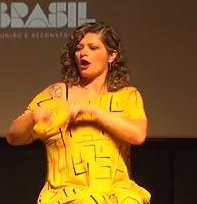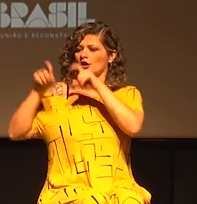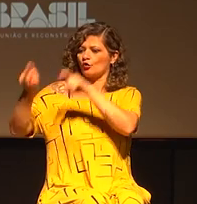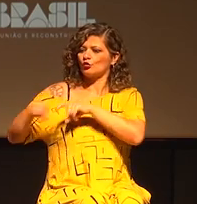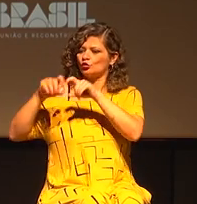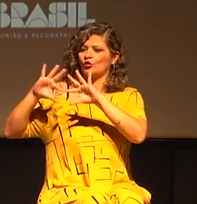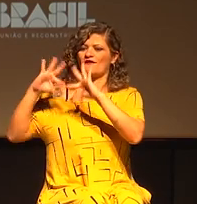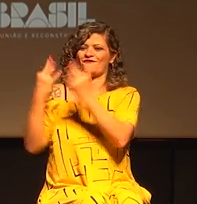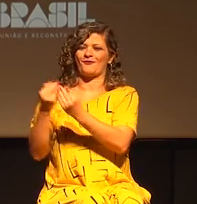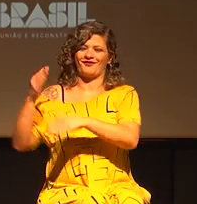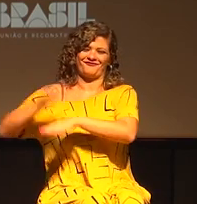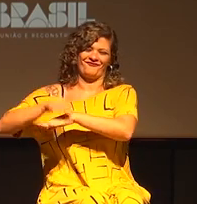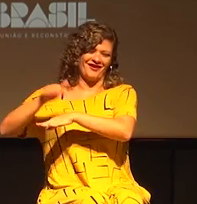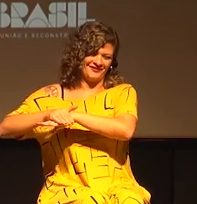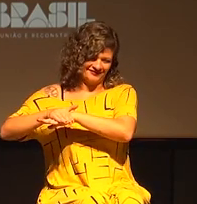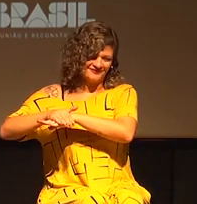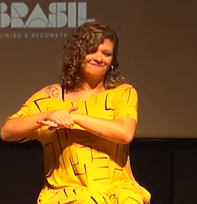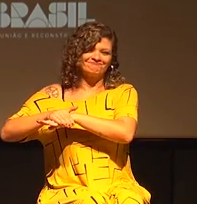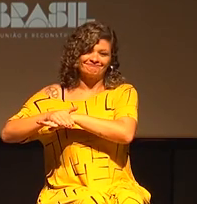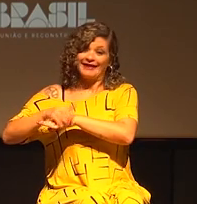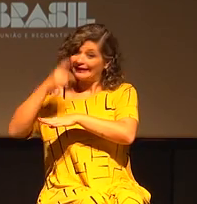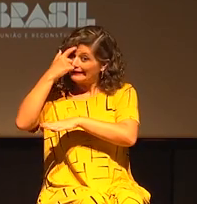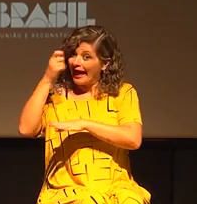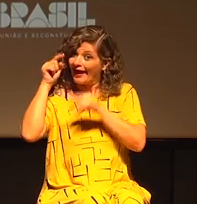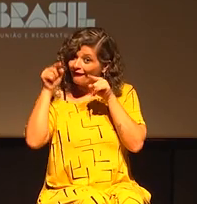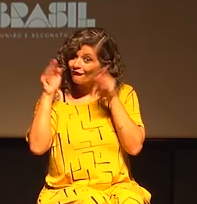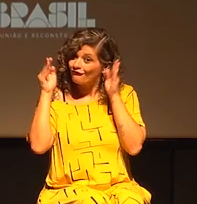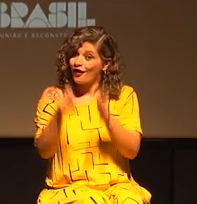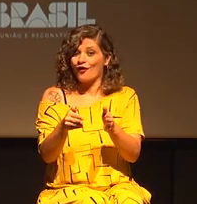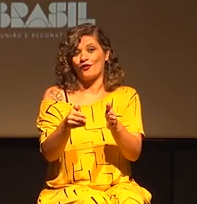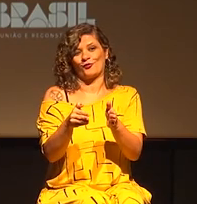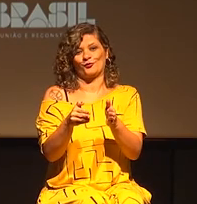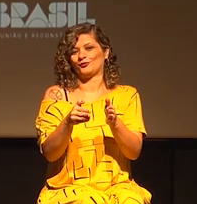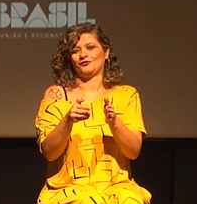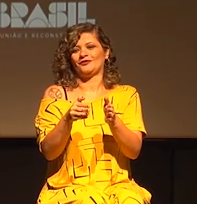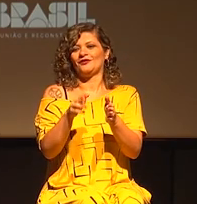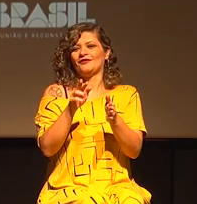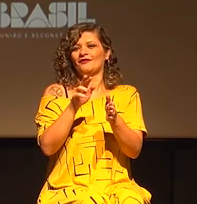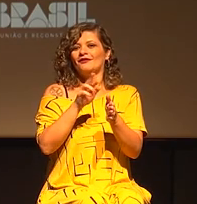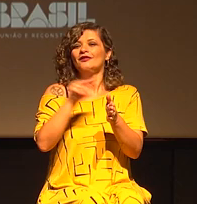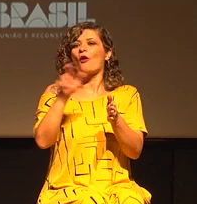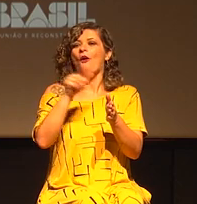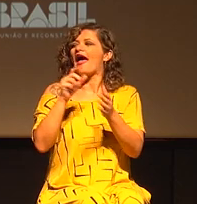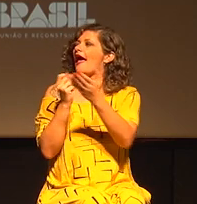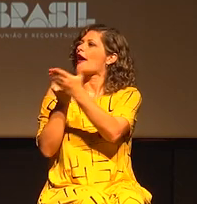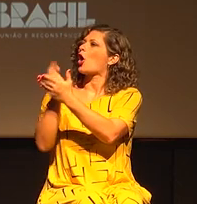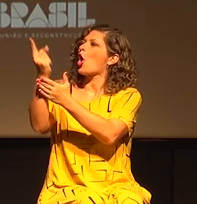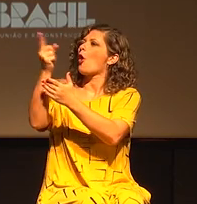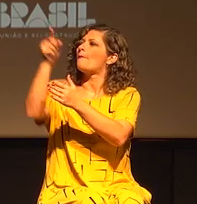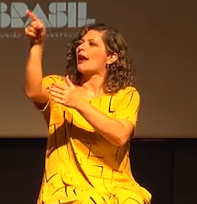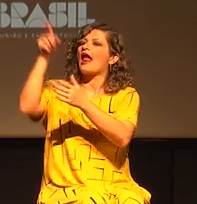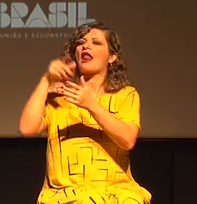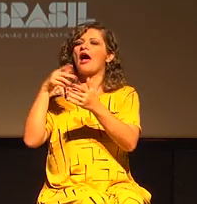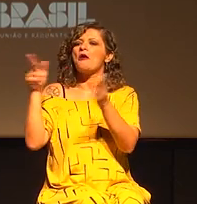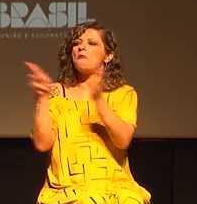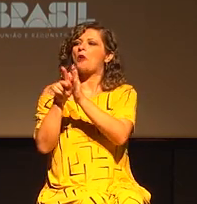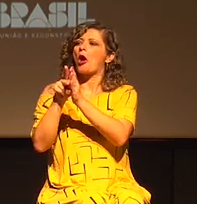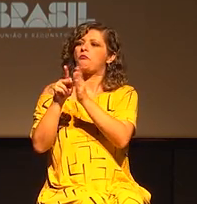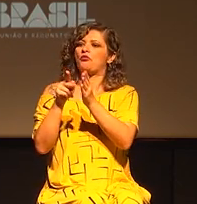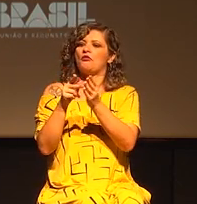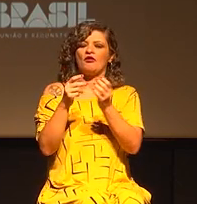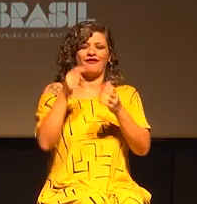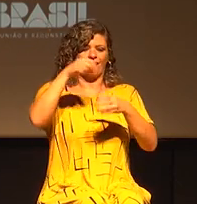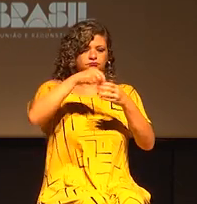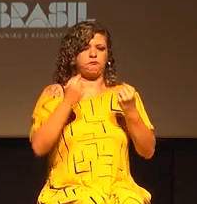é imprescindível que venha da Agricultura Familiar A ideia é essa é não é não é ir lá comprar do do agronegócio é que